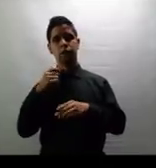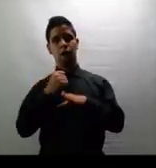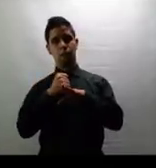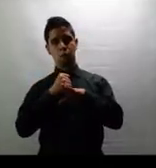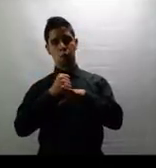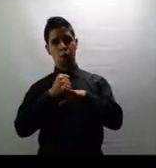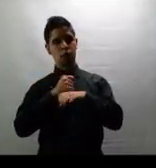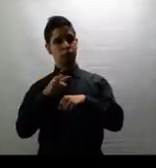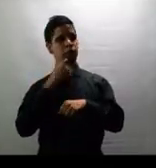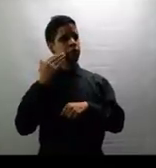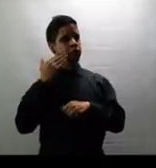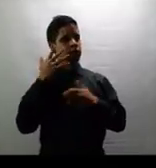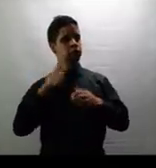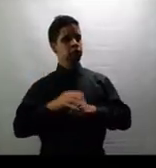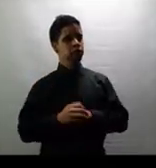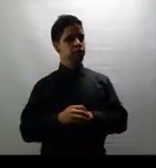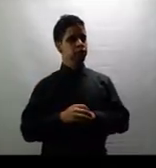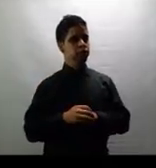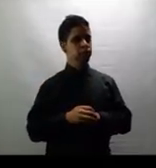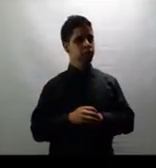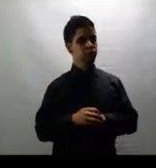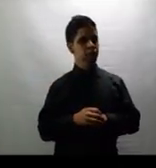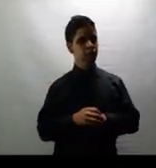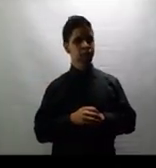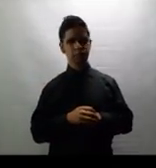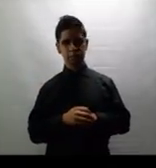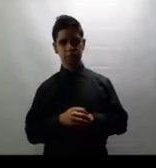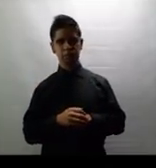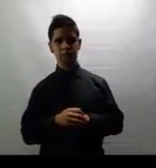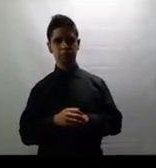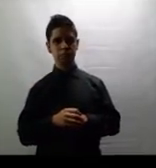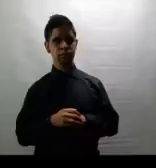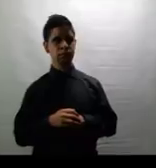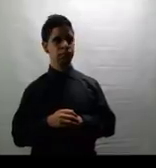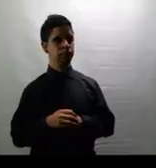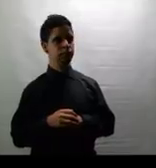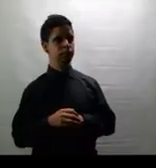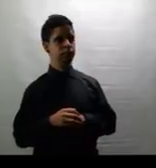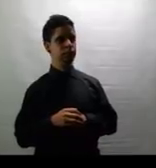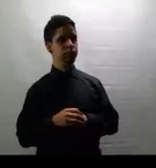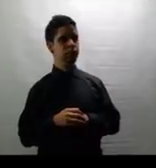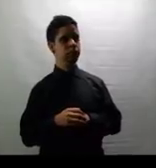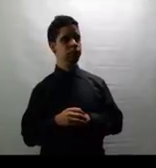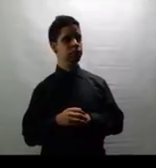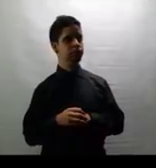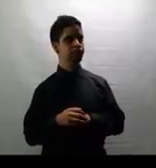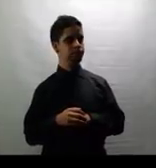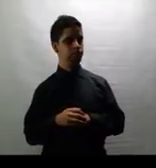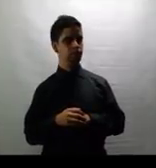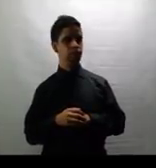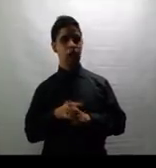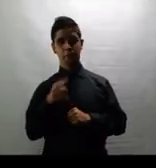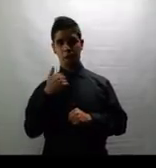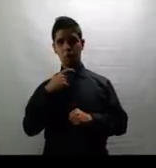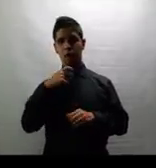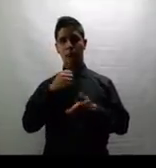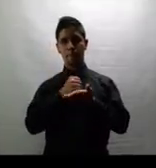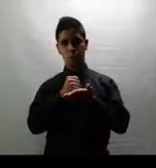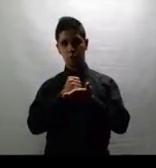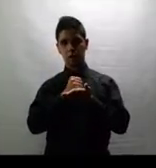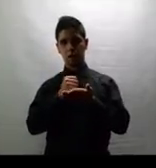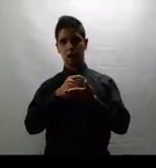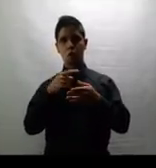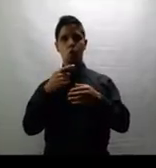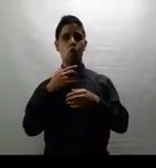es un bien a saberlo el trozo azul venía una goma que era rosita por un lado y azul por el otro